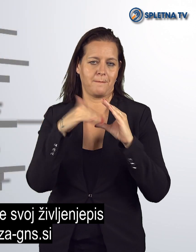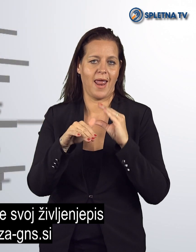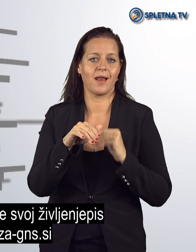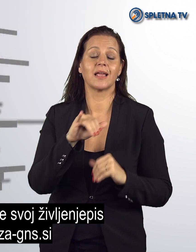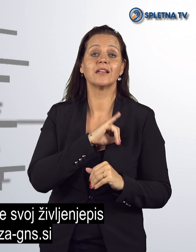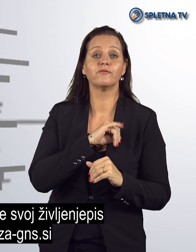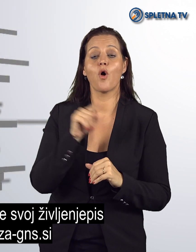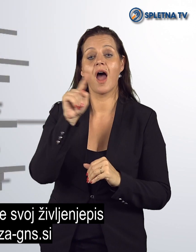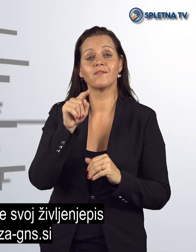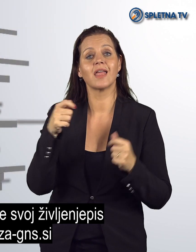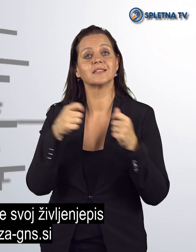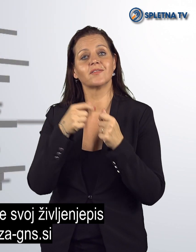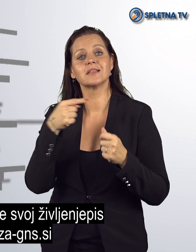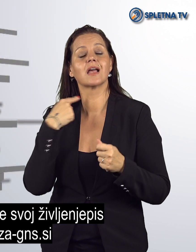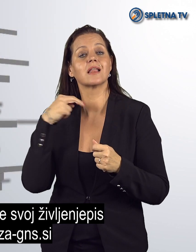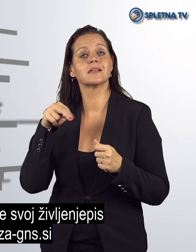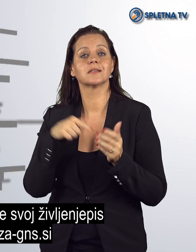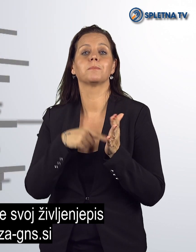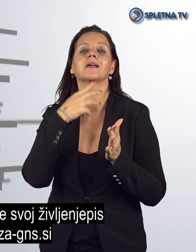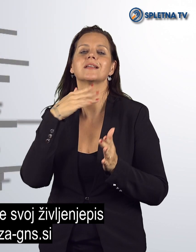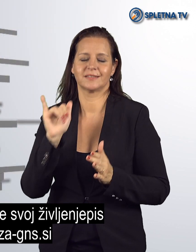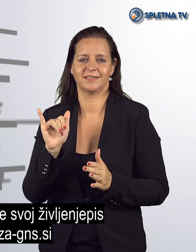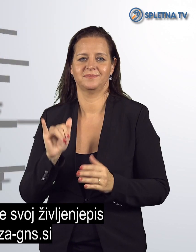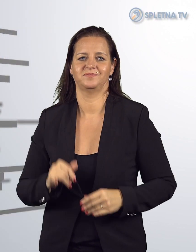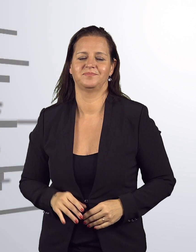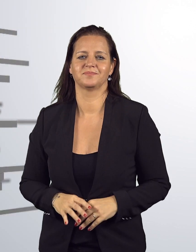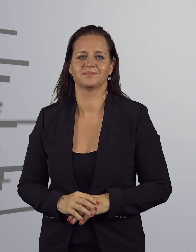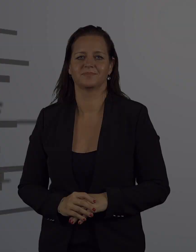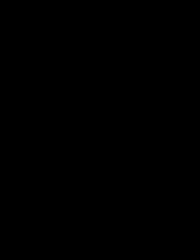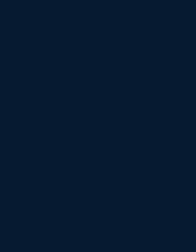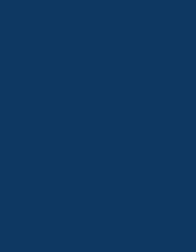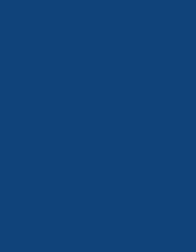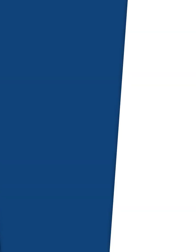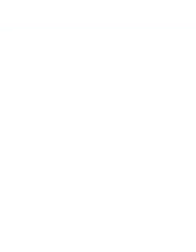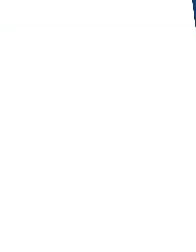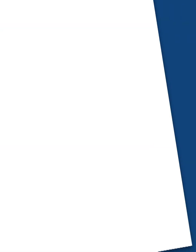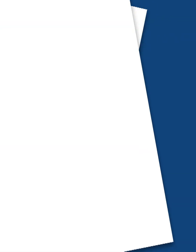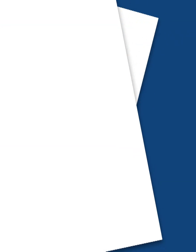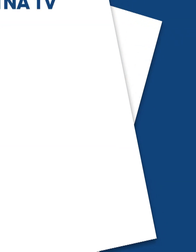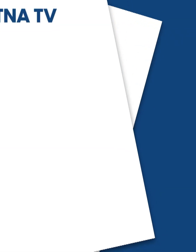info@zveza-gns.si.